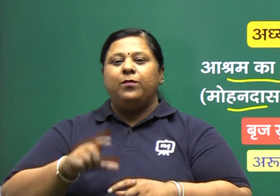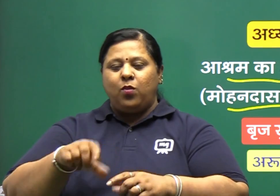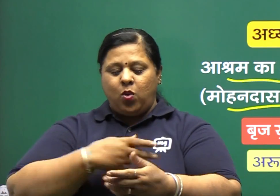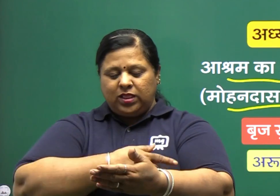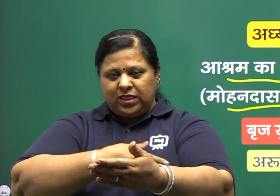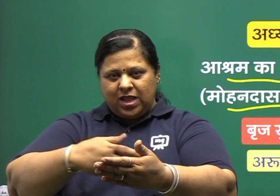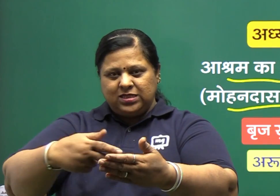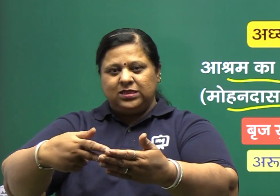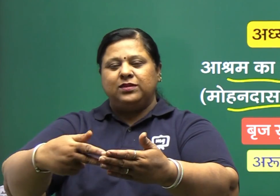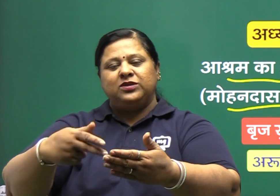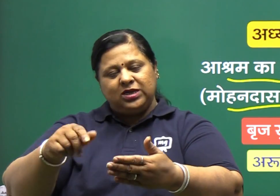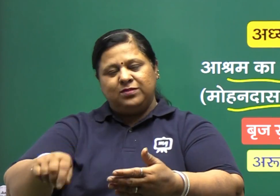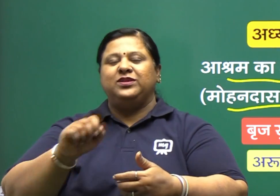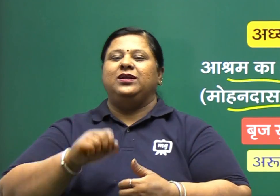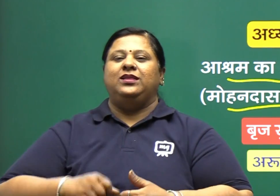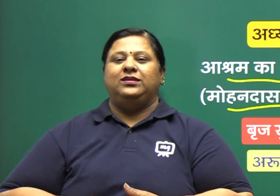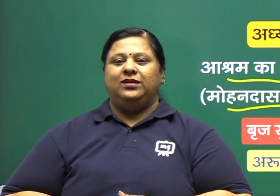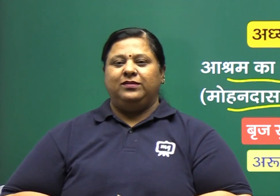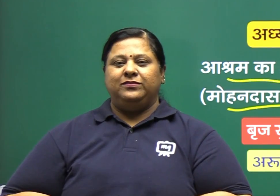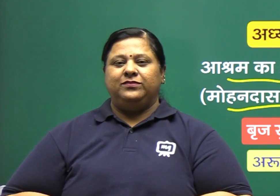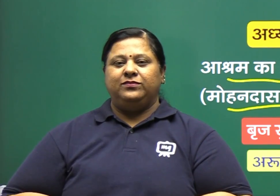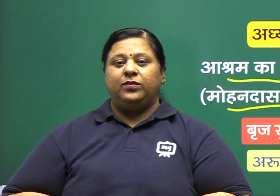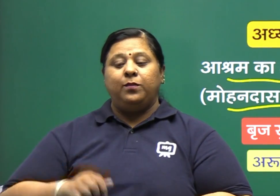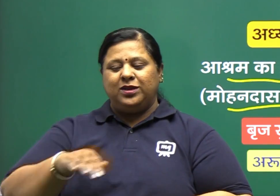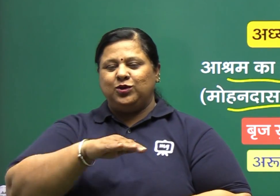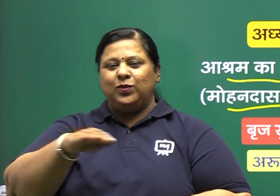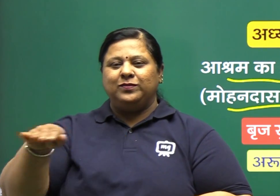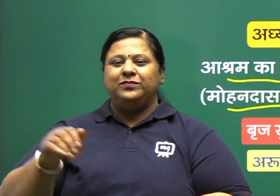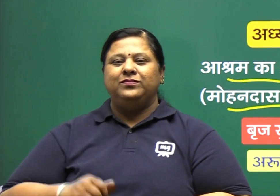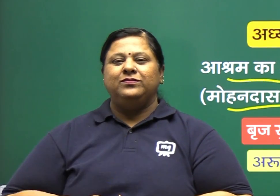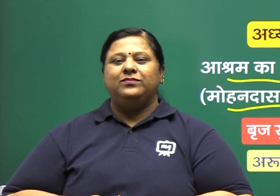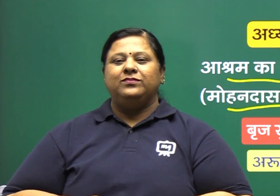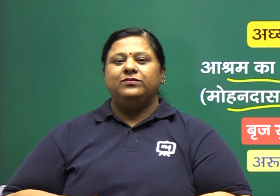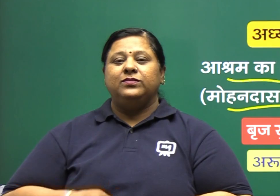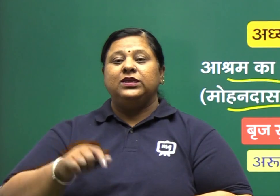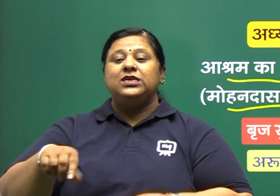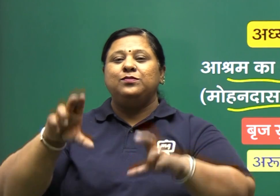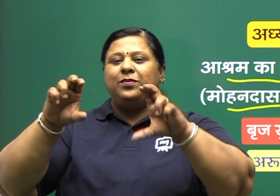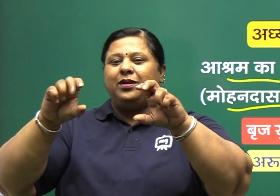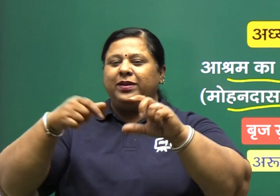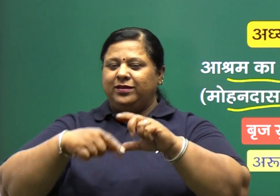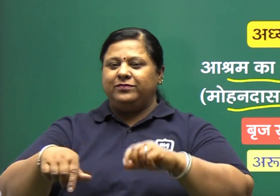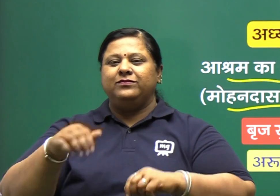मोहनदास करमचंद गांधी था। बच्चों, इस पाठ में